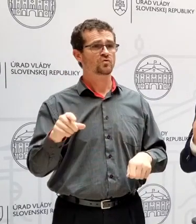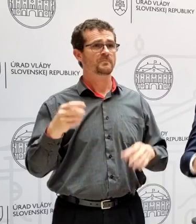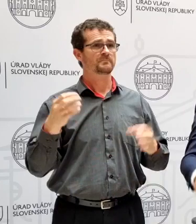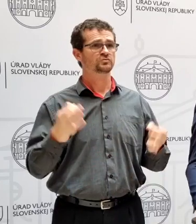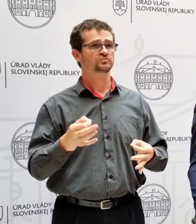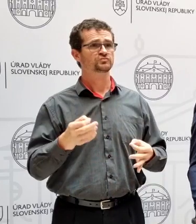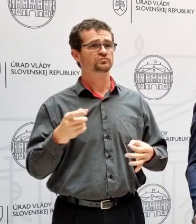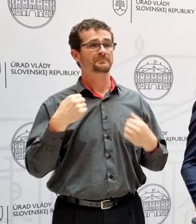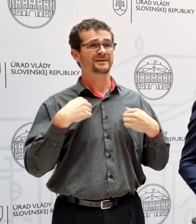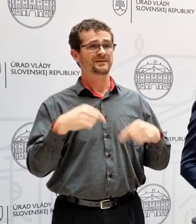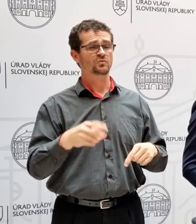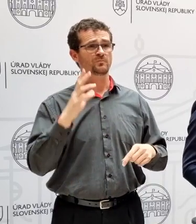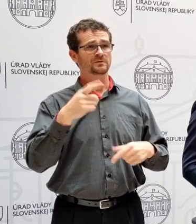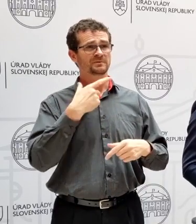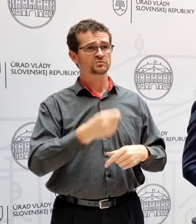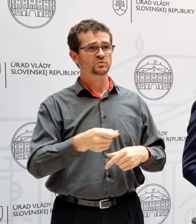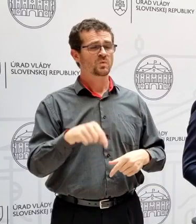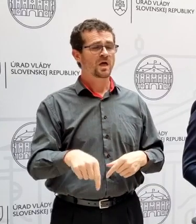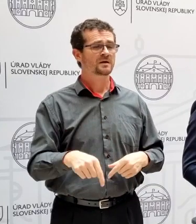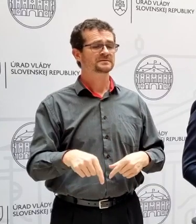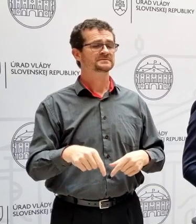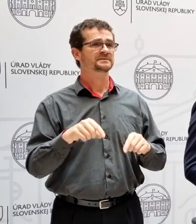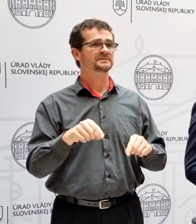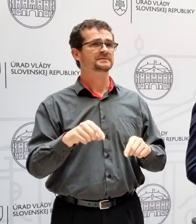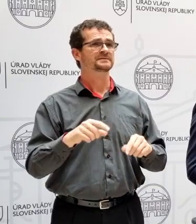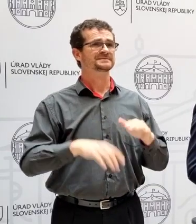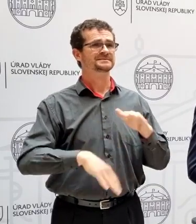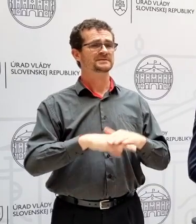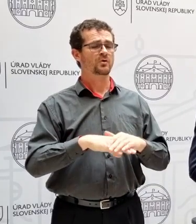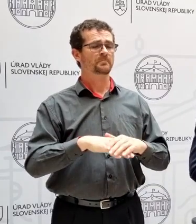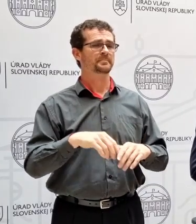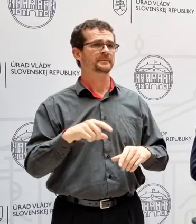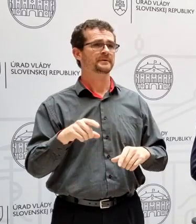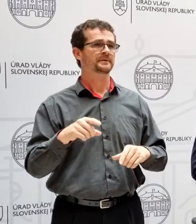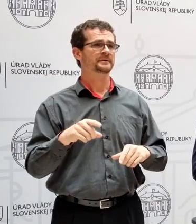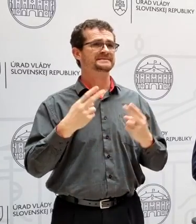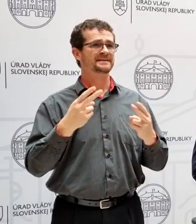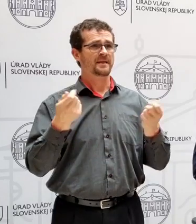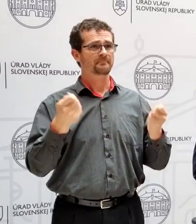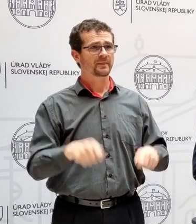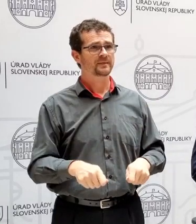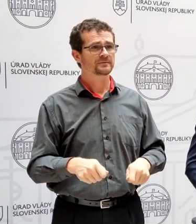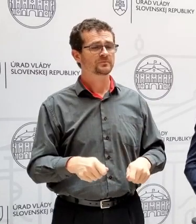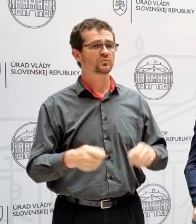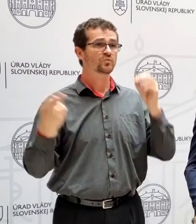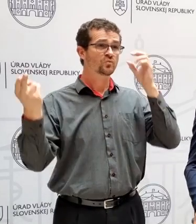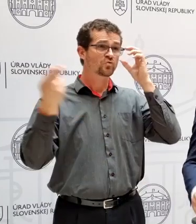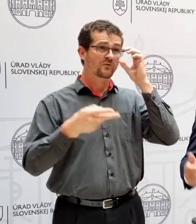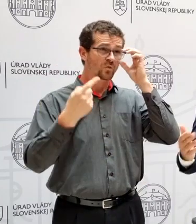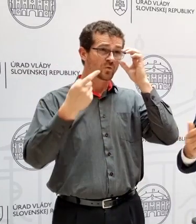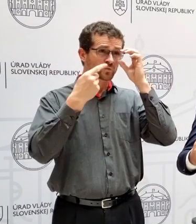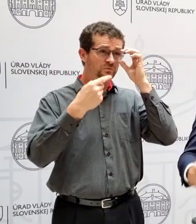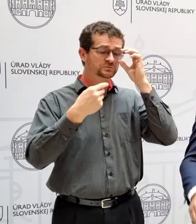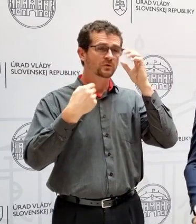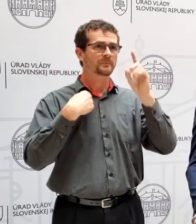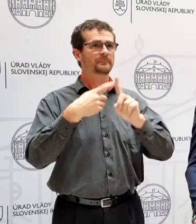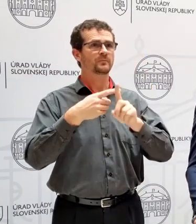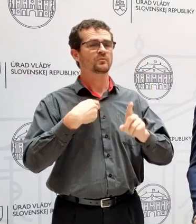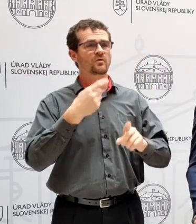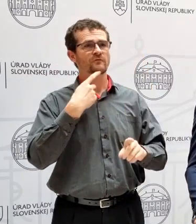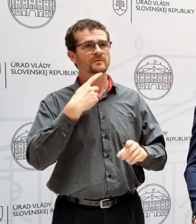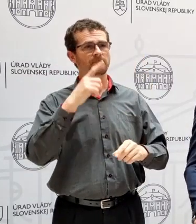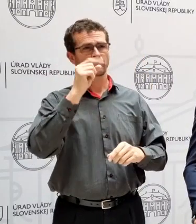či my tu budeme súhlasiť so stropmi pri cenách plynu napríklad, pri dovoze z Ruska, keď vieme zároveň,